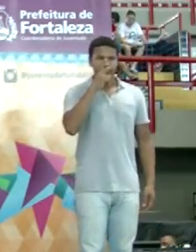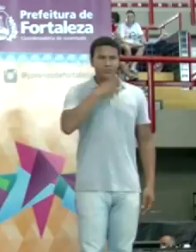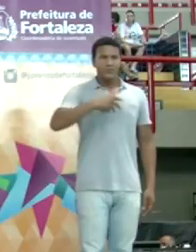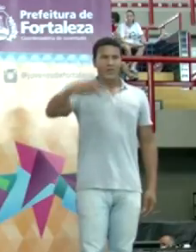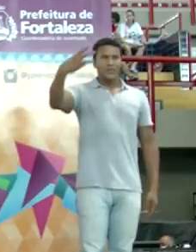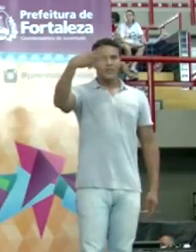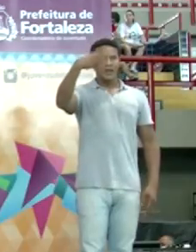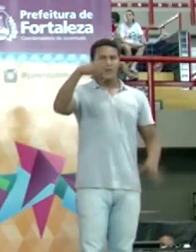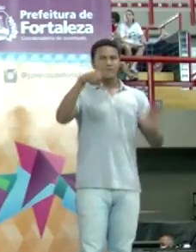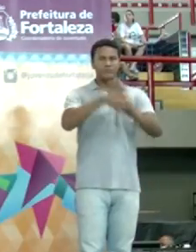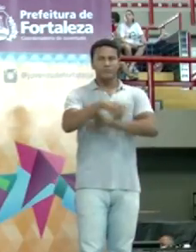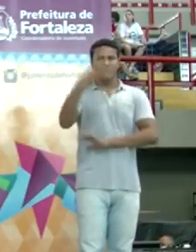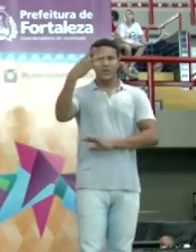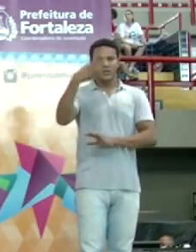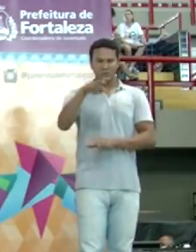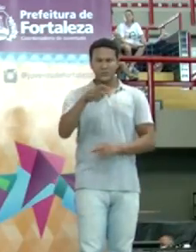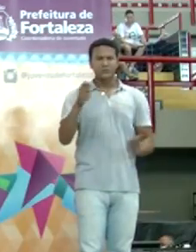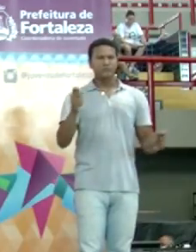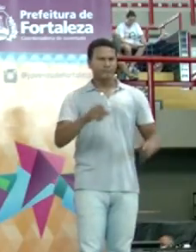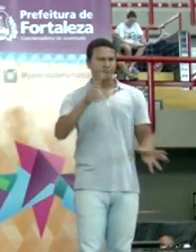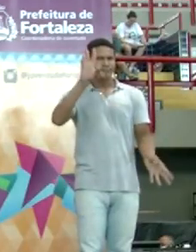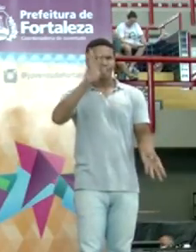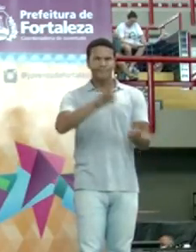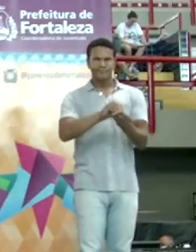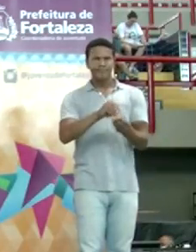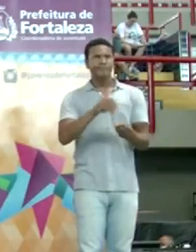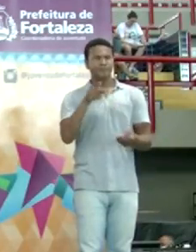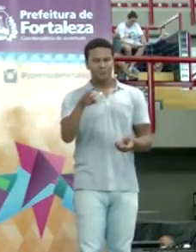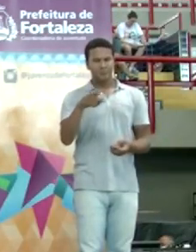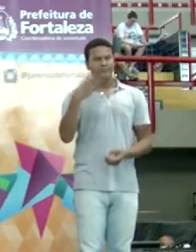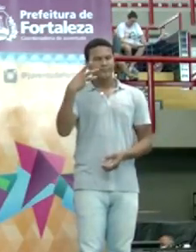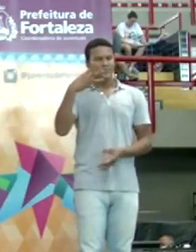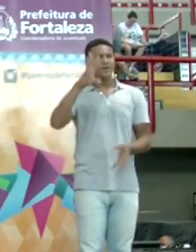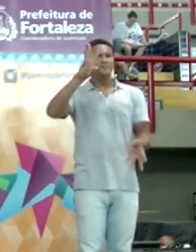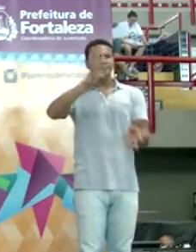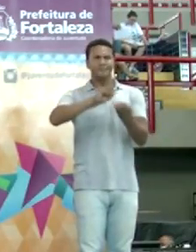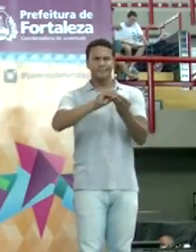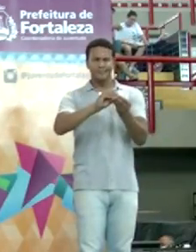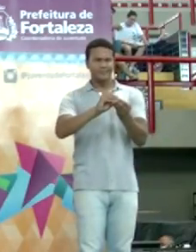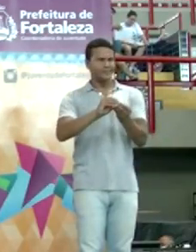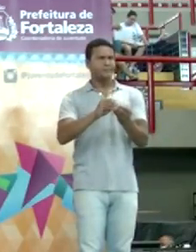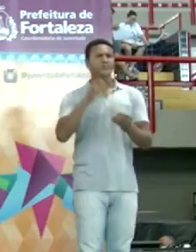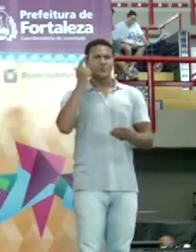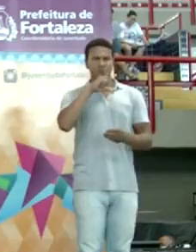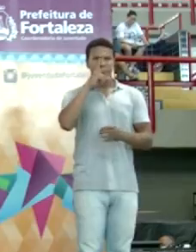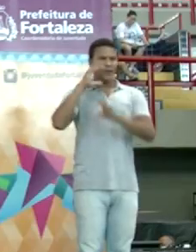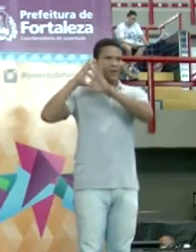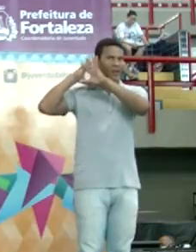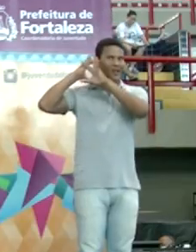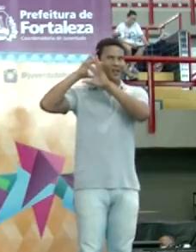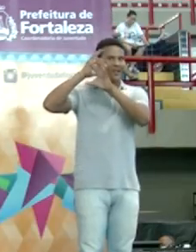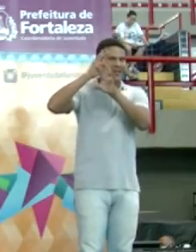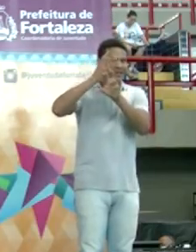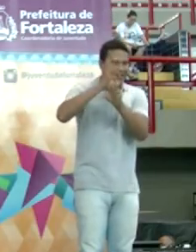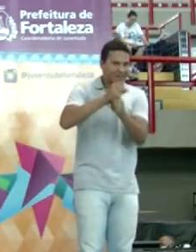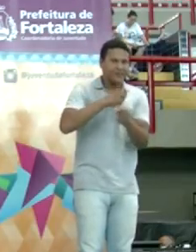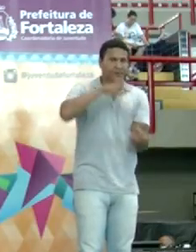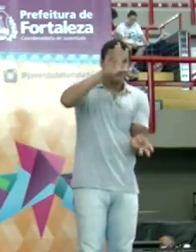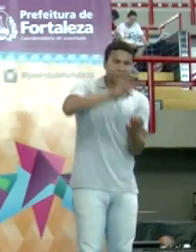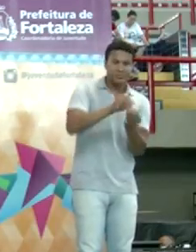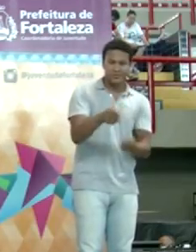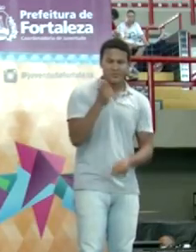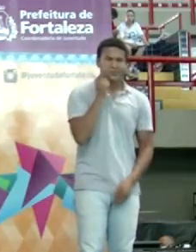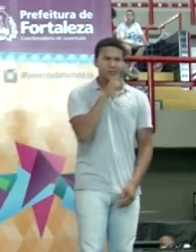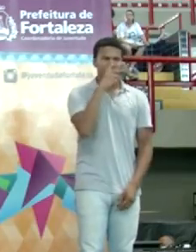e muito o que nós vimos até agora. Resume muito. Vamos com calma. Essa questão 3 requer um desenhozinho. Vamos